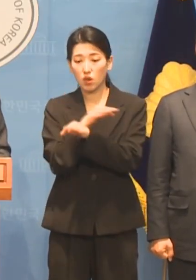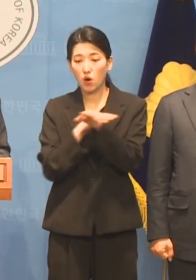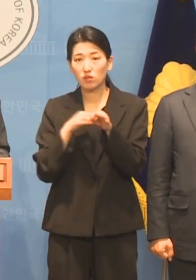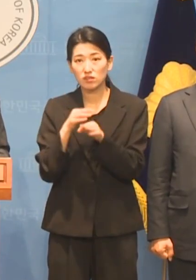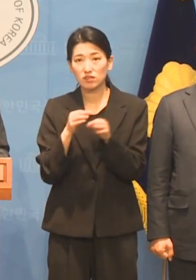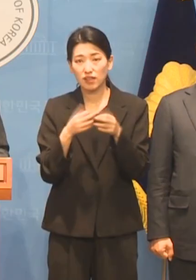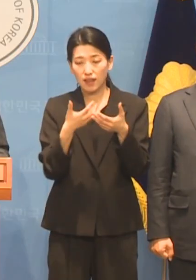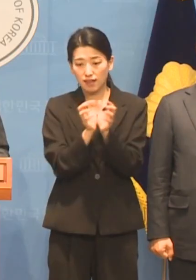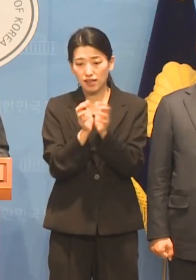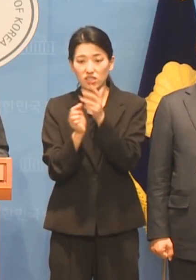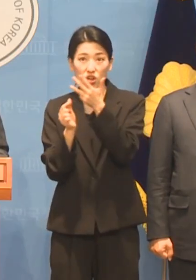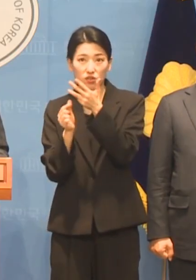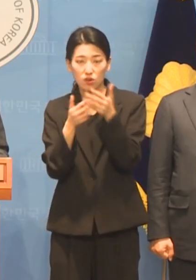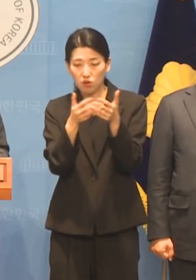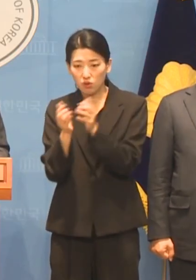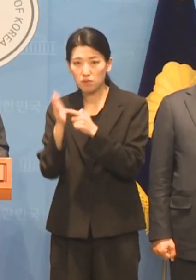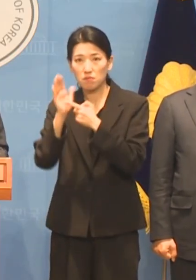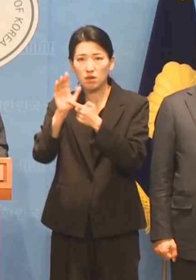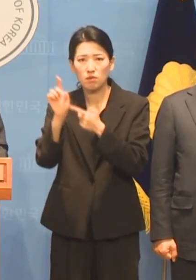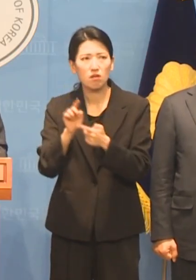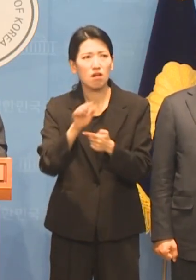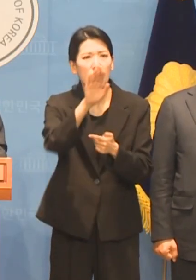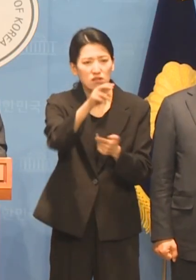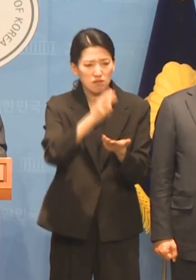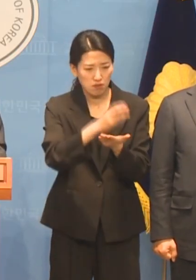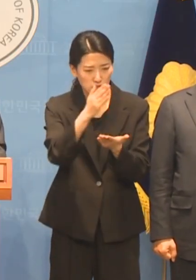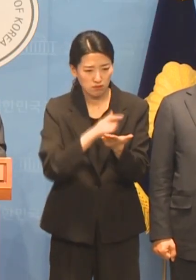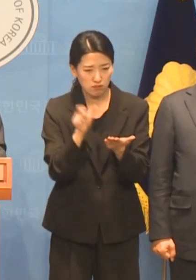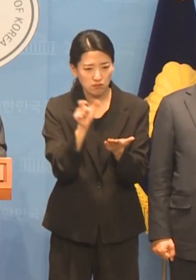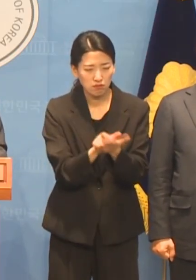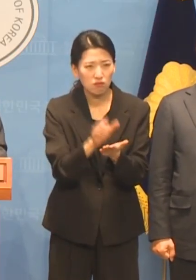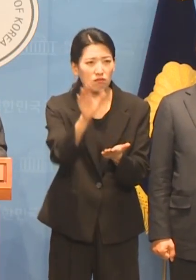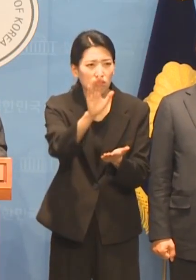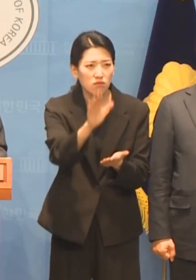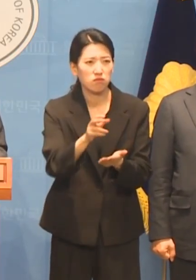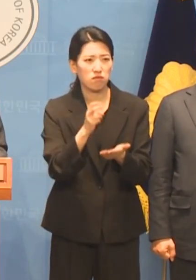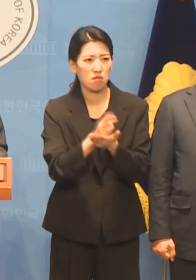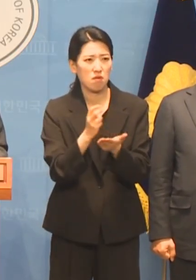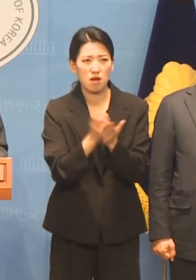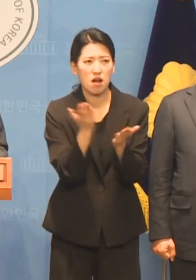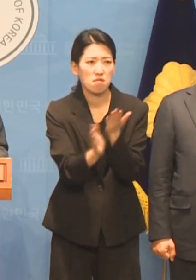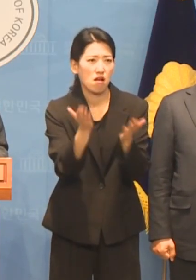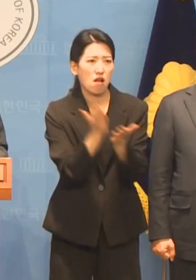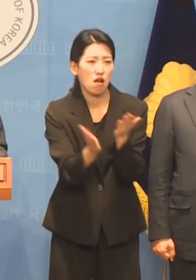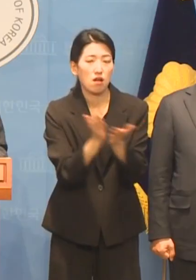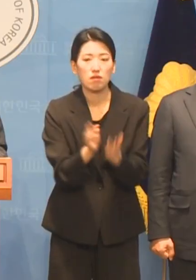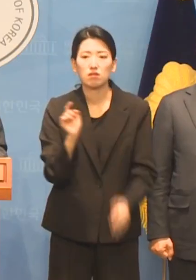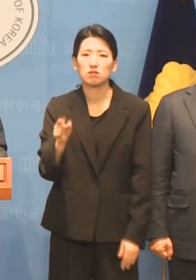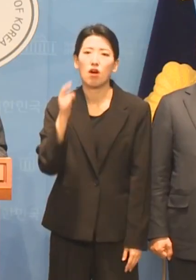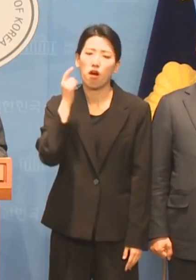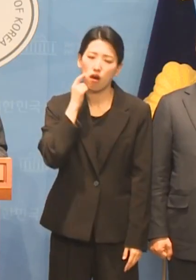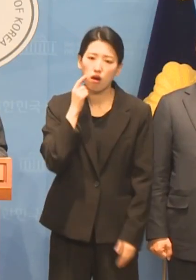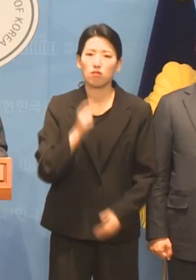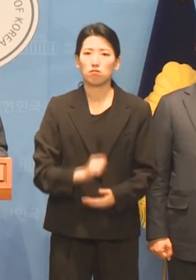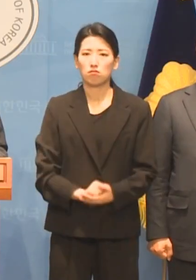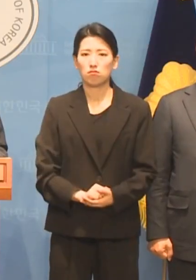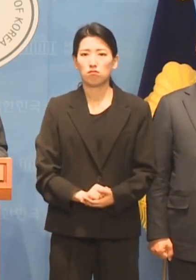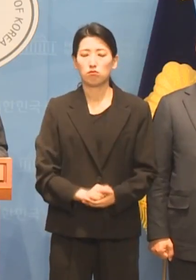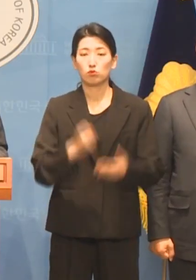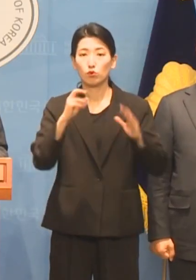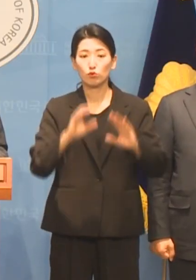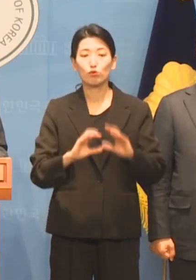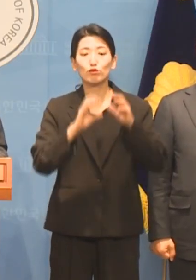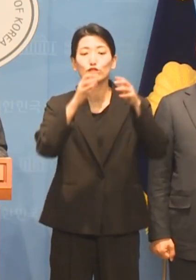마치 충실 의무 조항이 들어오면 위헌이다라고 하는 것은 그건 거짓 선동이다 이런 말씀을 하고 또 이게 글로벌 스탠더드가 뭐냐에